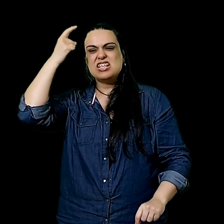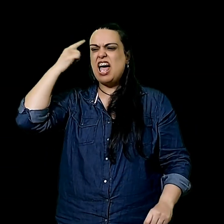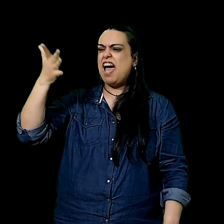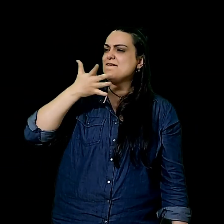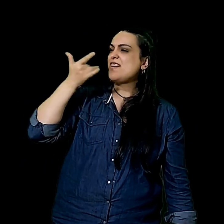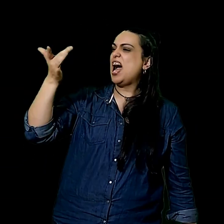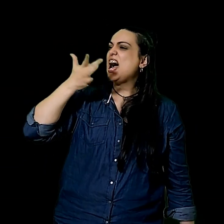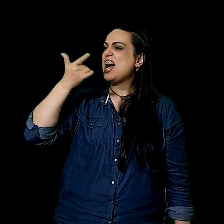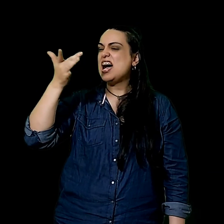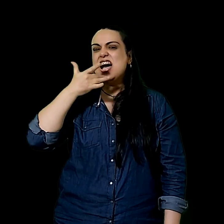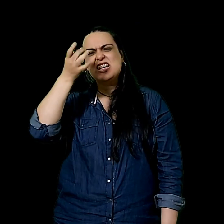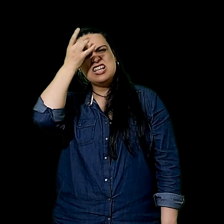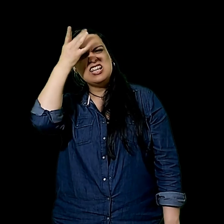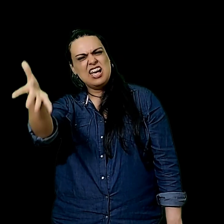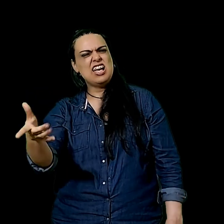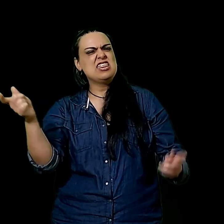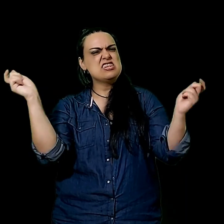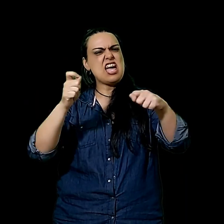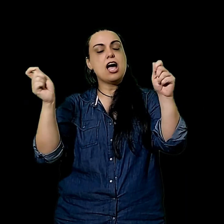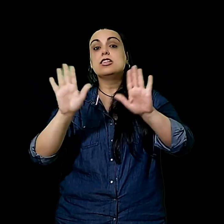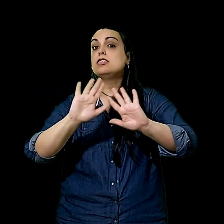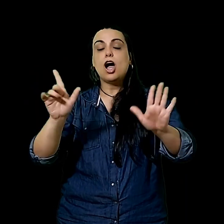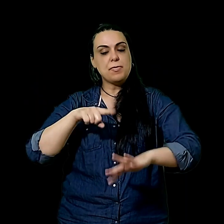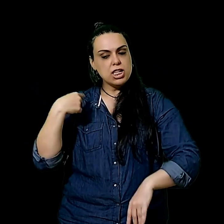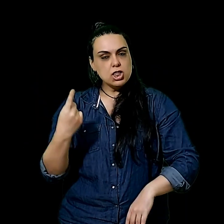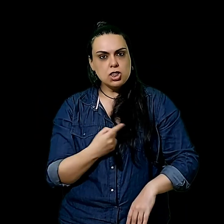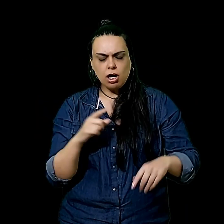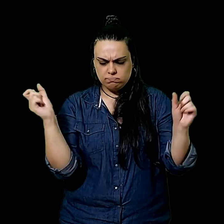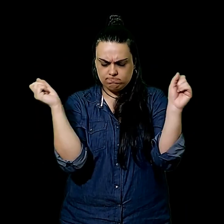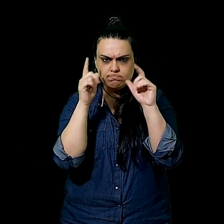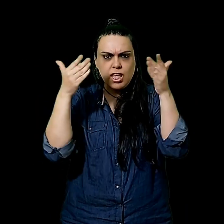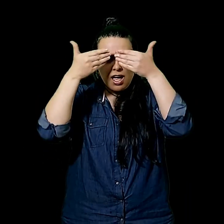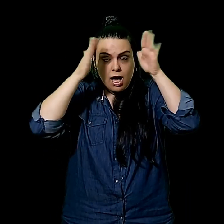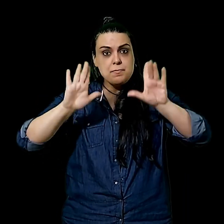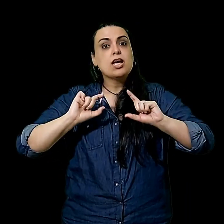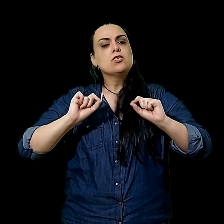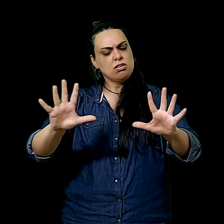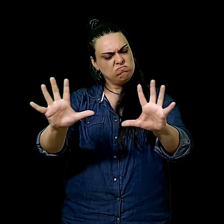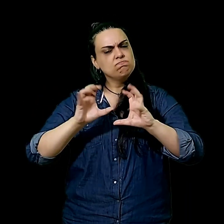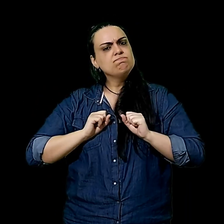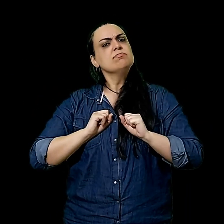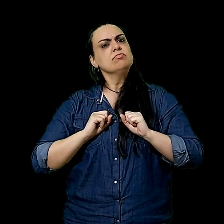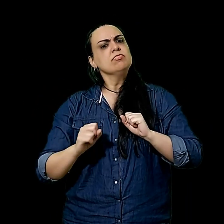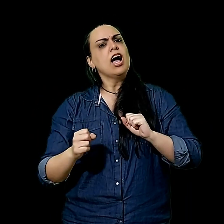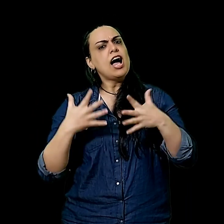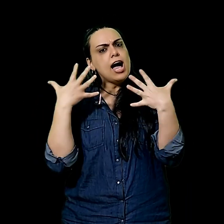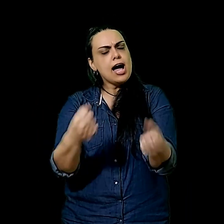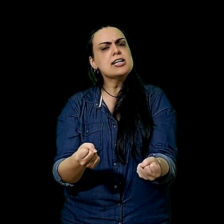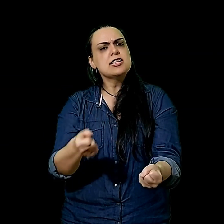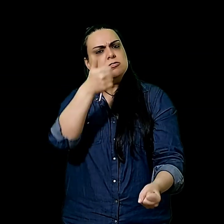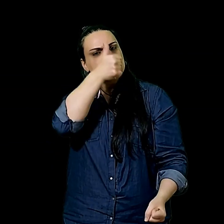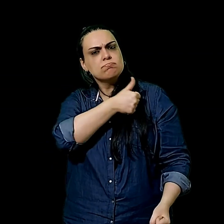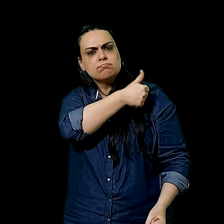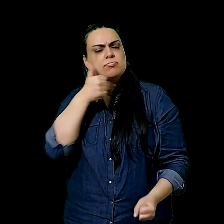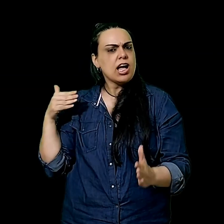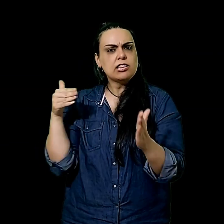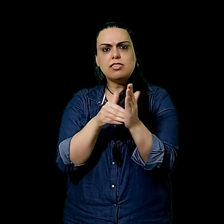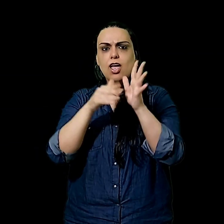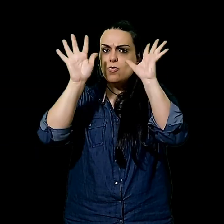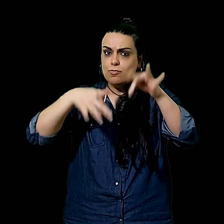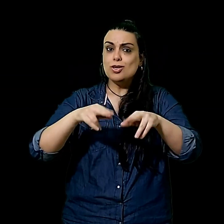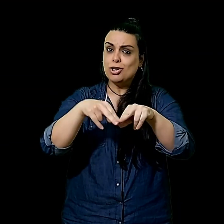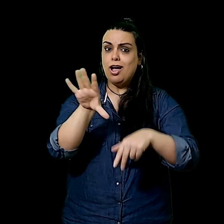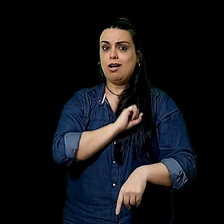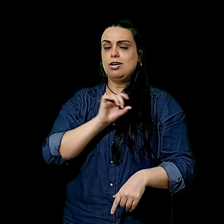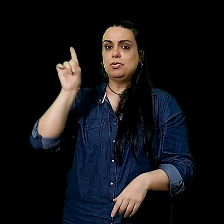ser tudo simples, mas que a gente tenha disponibilidade de ir até o fim por amor ao Senhor. Por quê? Porque a gente sabe